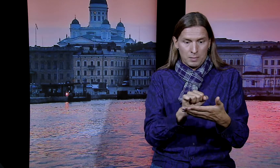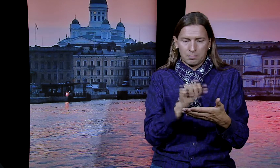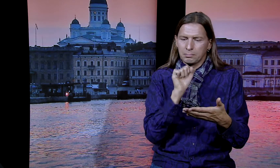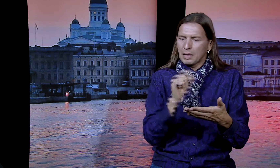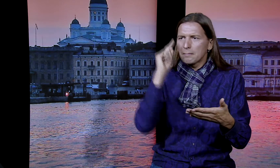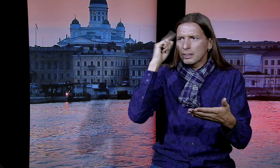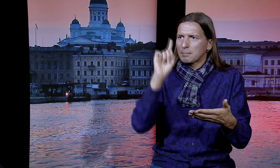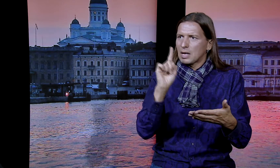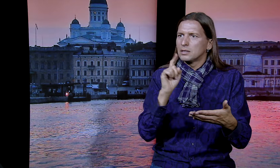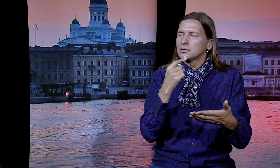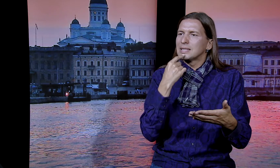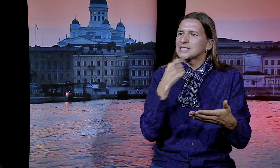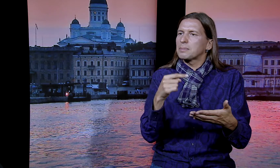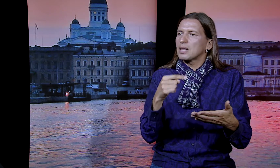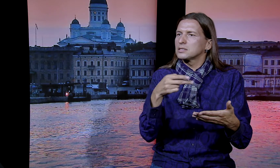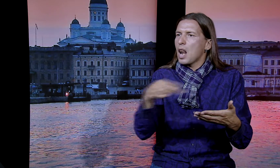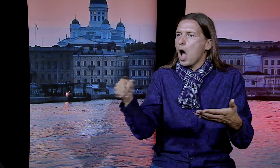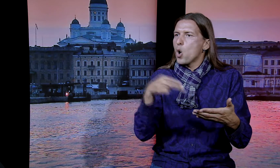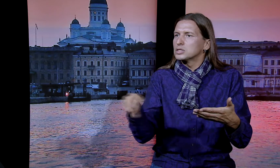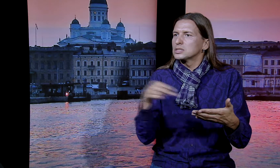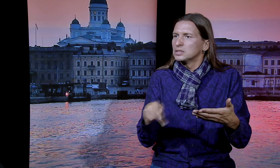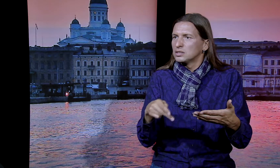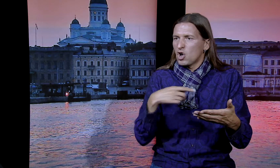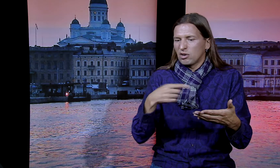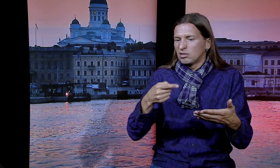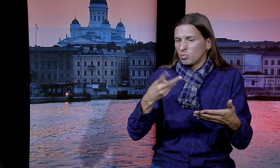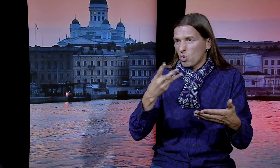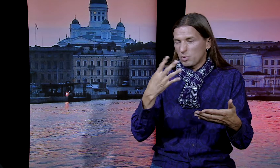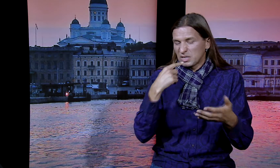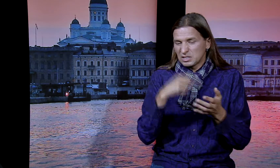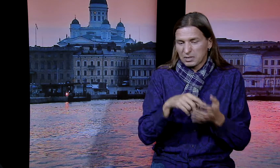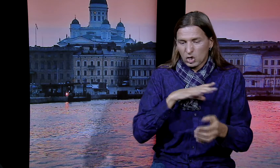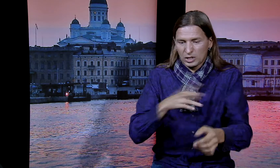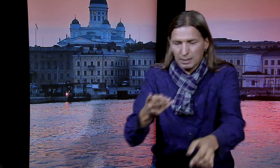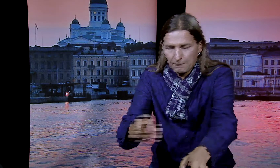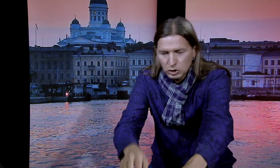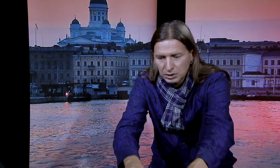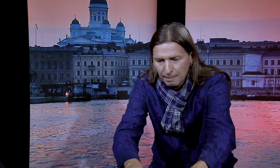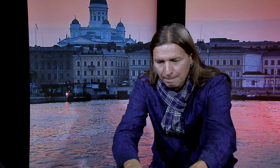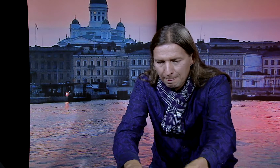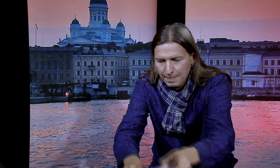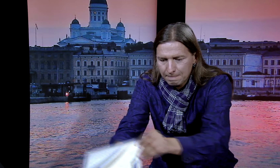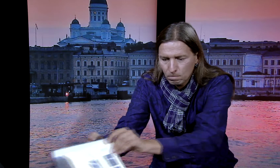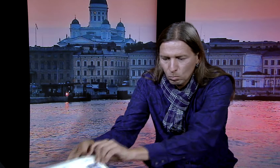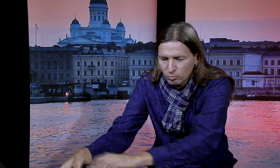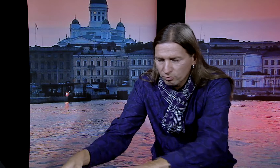Sieltä löytyy esimerkiksi viittoma omena. Projektin tavoitteenahan oli tehdä